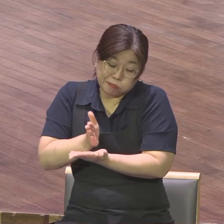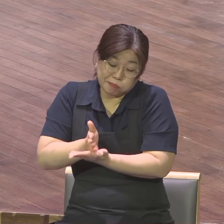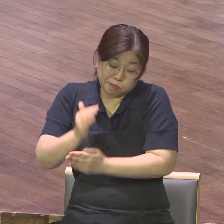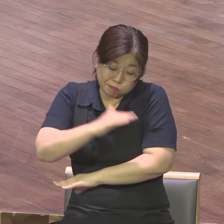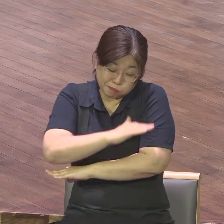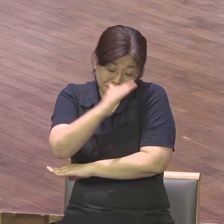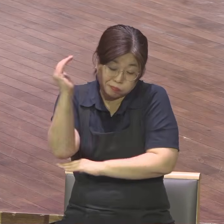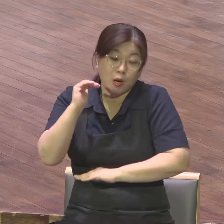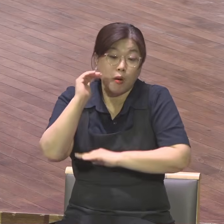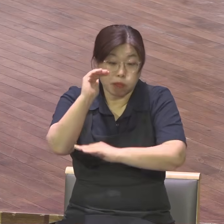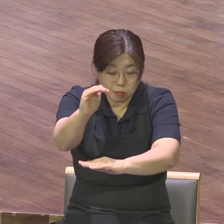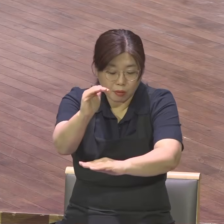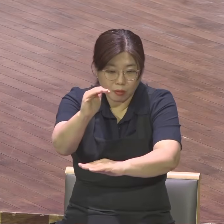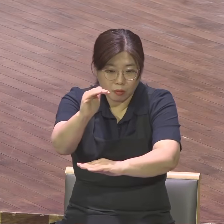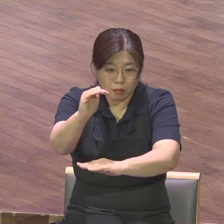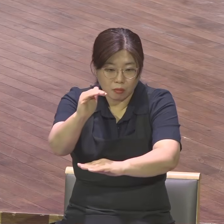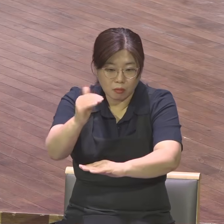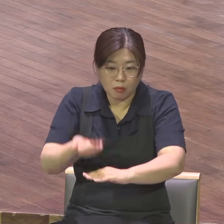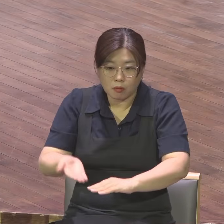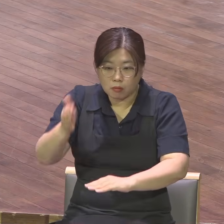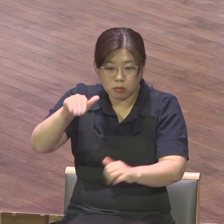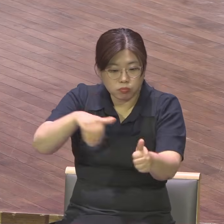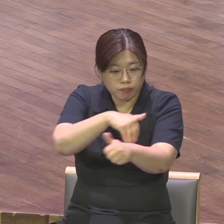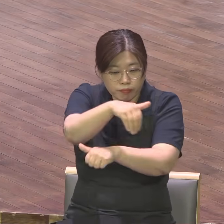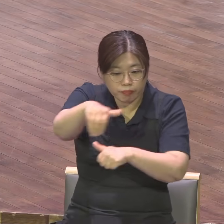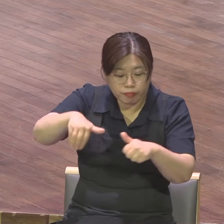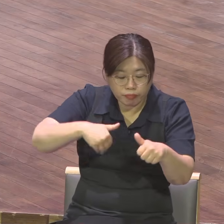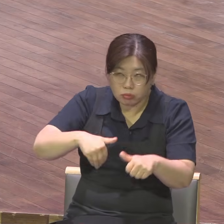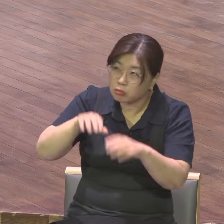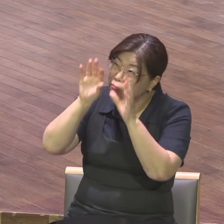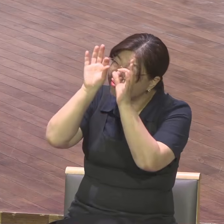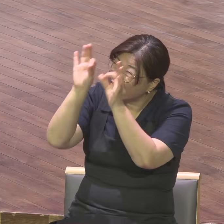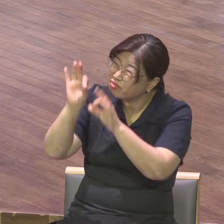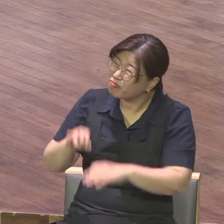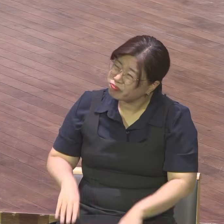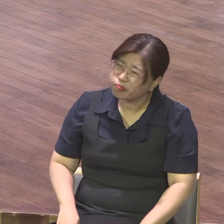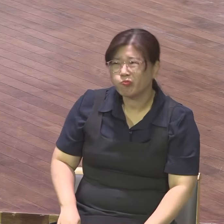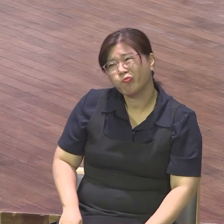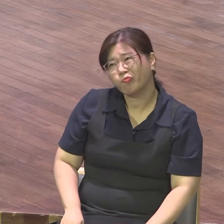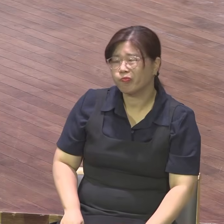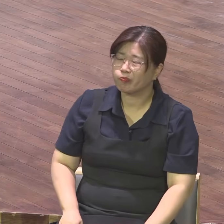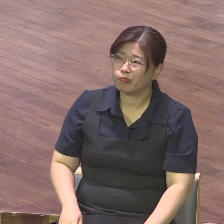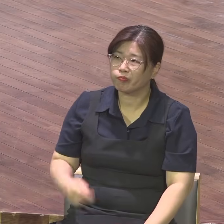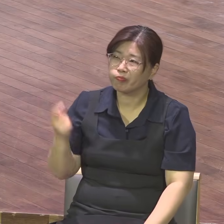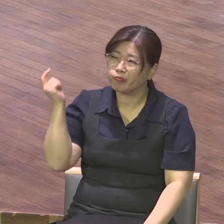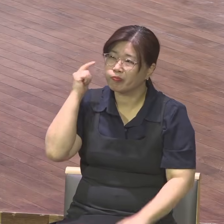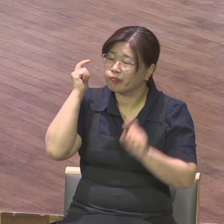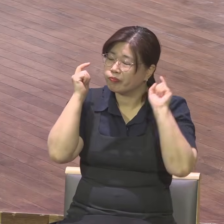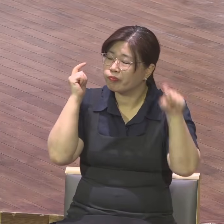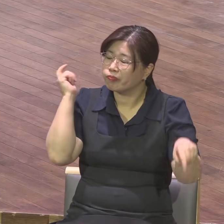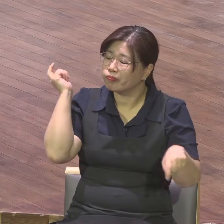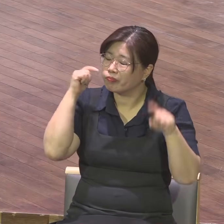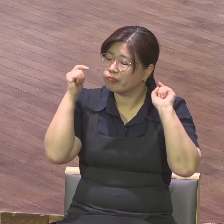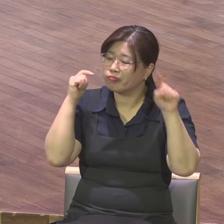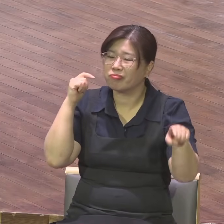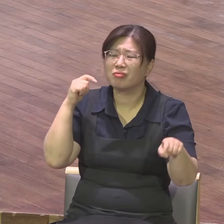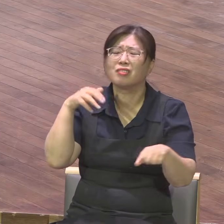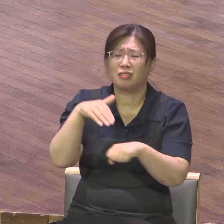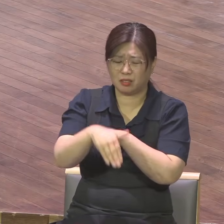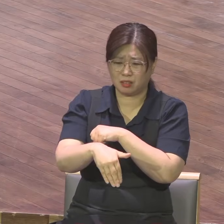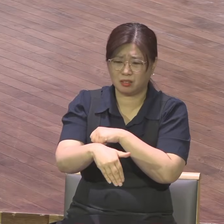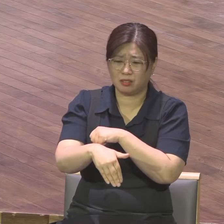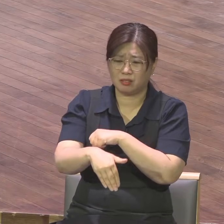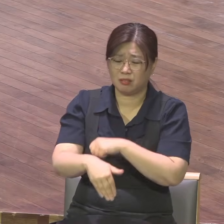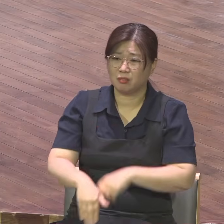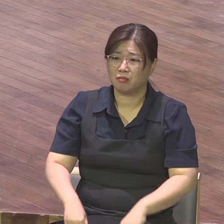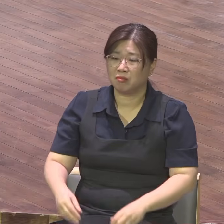경일기였어요. 그게 오이독경이라 그러죠. 그러니까 한 귀로 듣고 한 귀로 흘려버려. 뭐